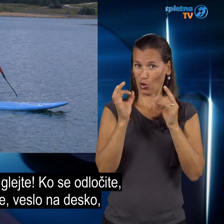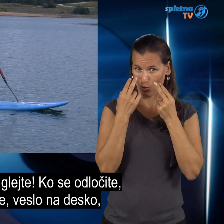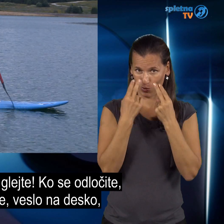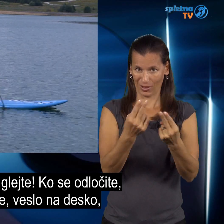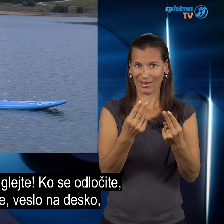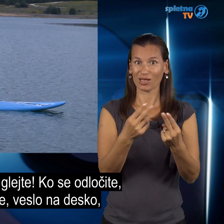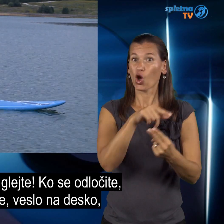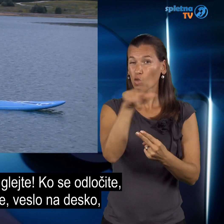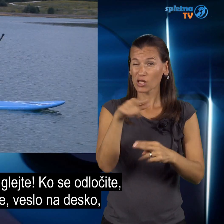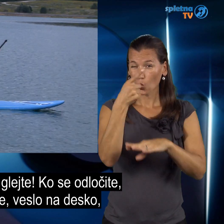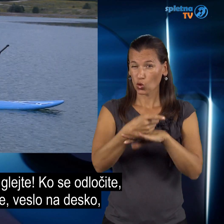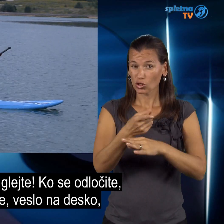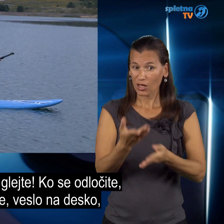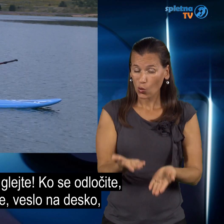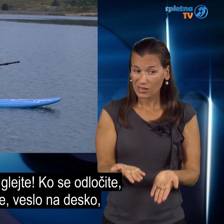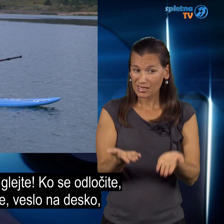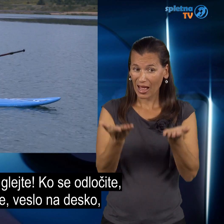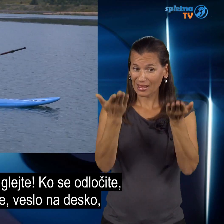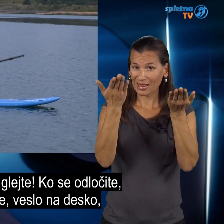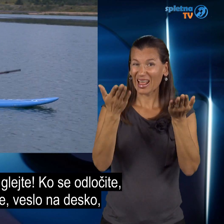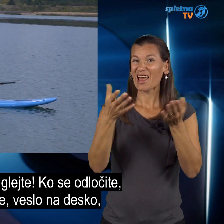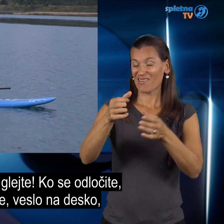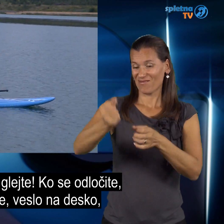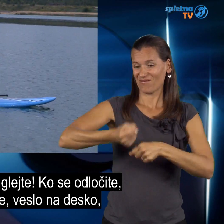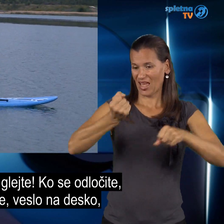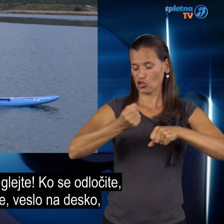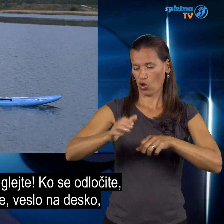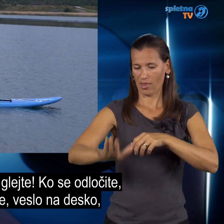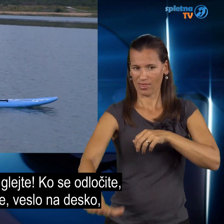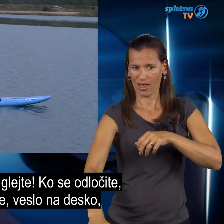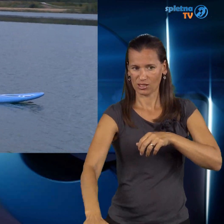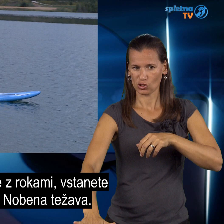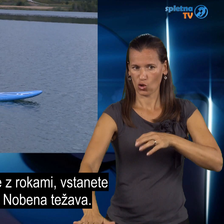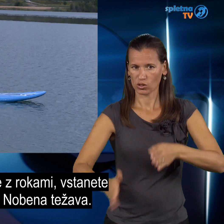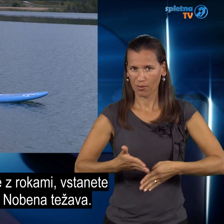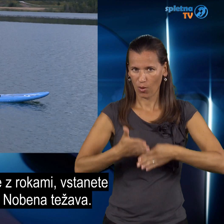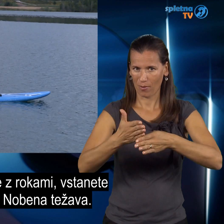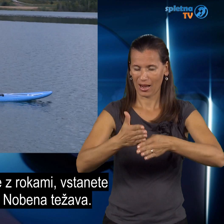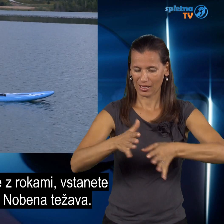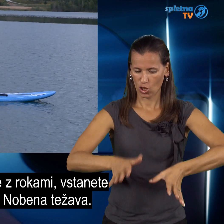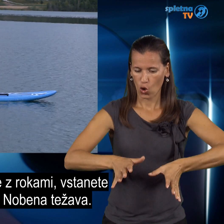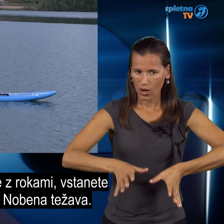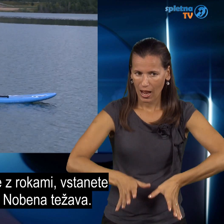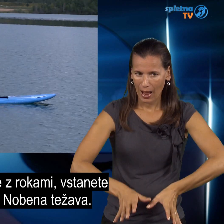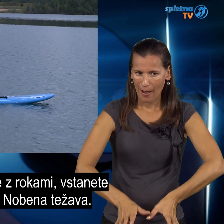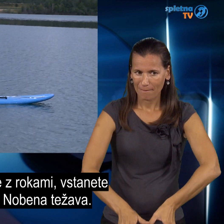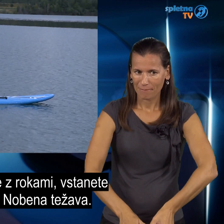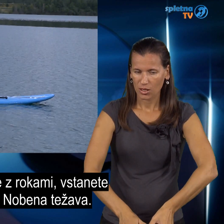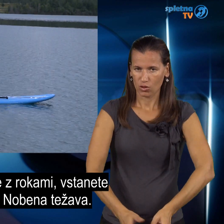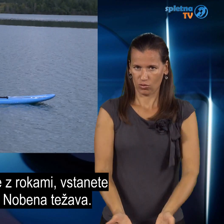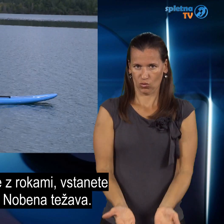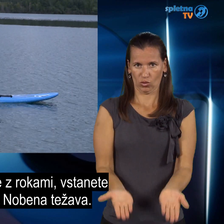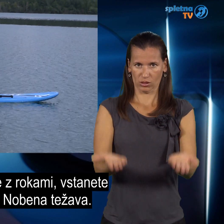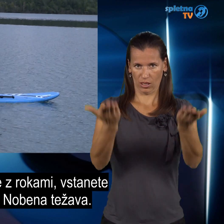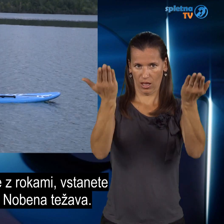Zdaj pa dobro, gledajte, ko se odločite, da vstanete, veslo na desko, si pomagate z